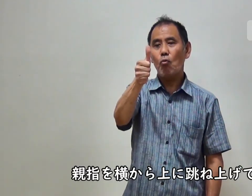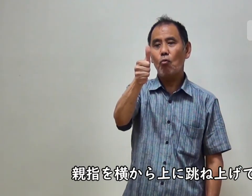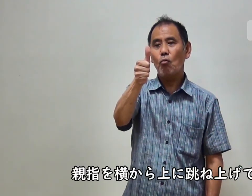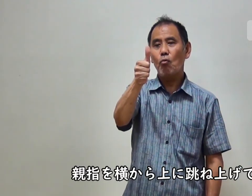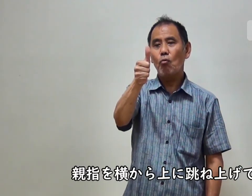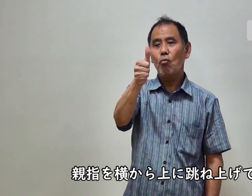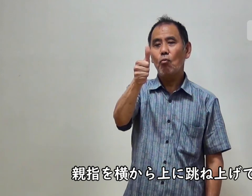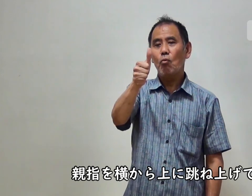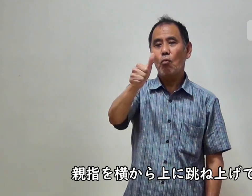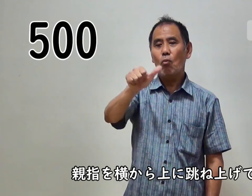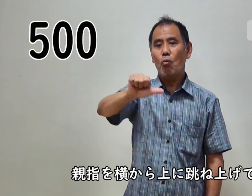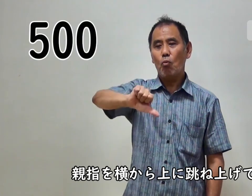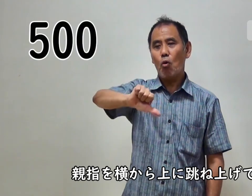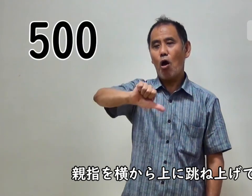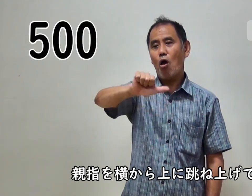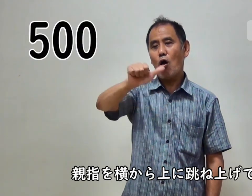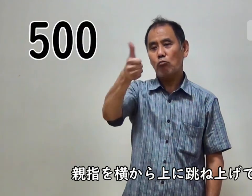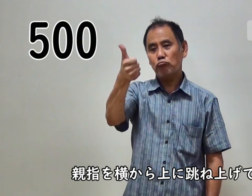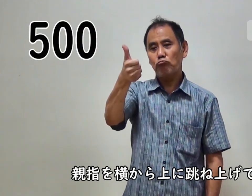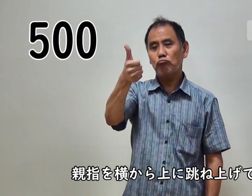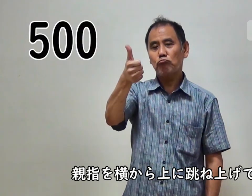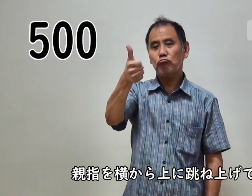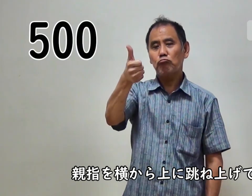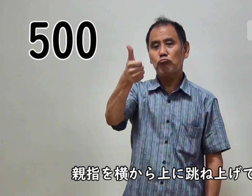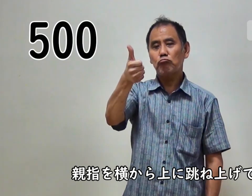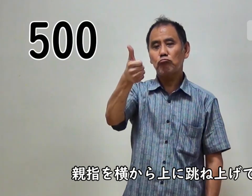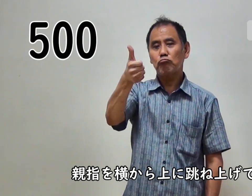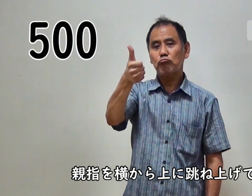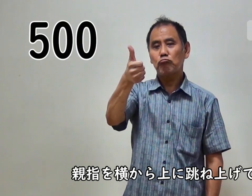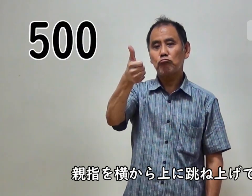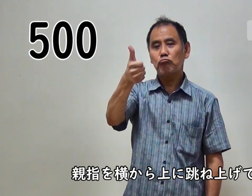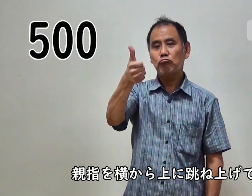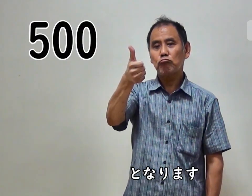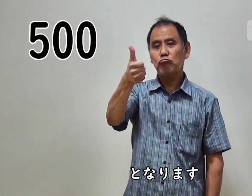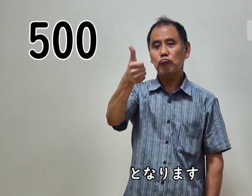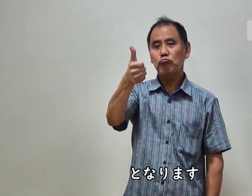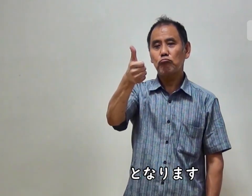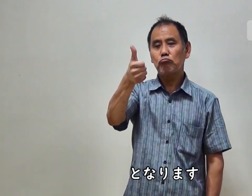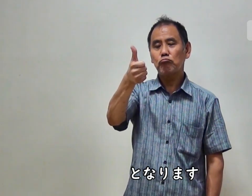親指を横から上に跳ね上げて五百となります。